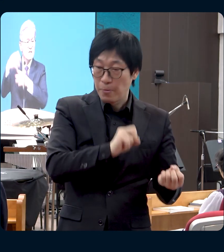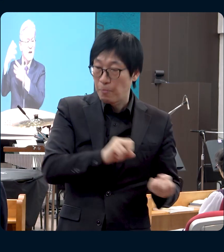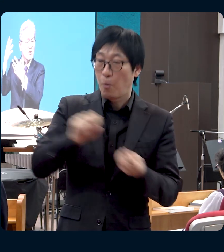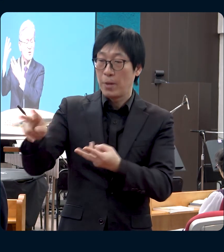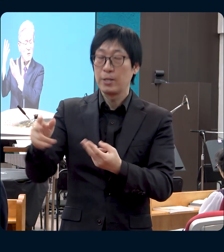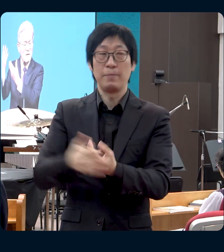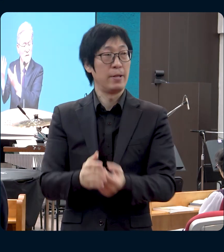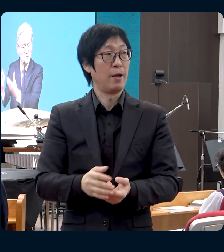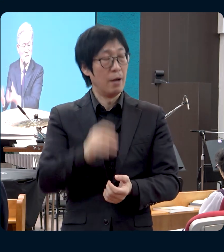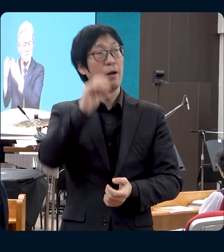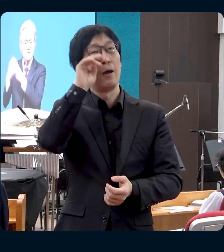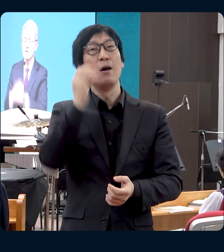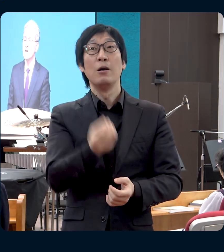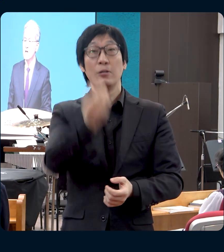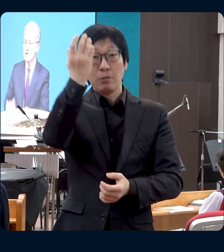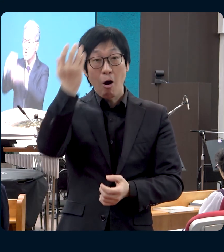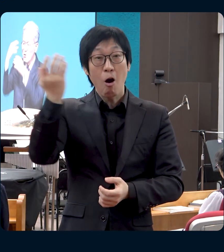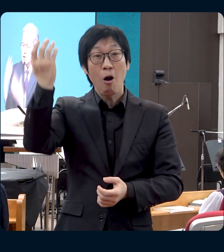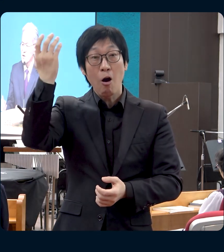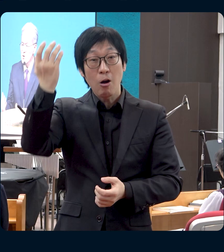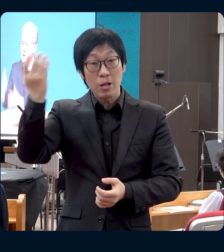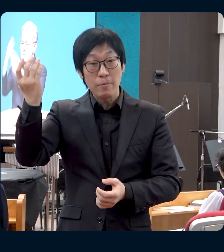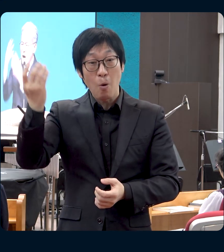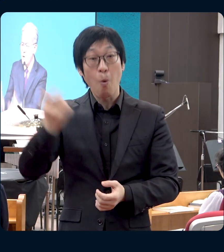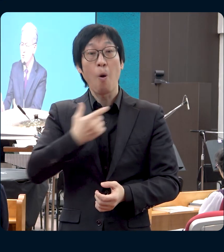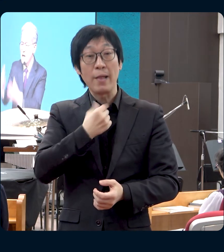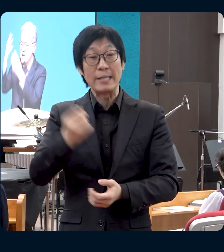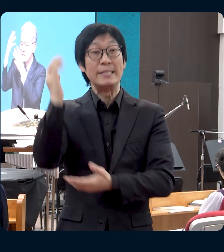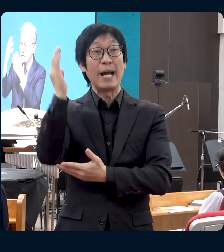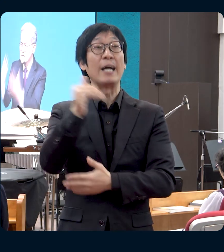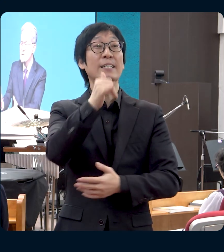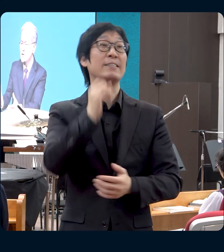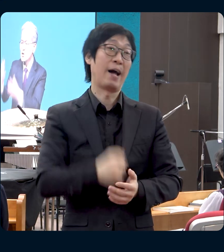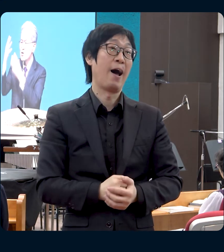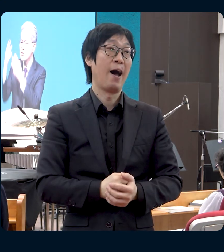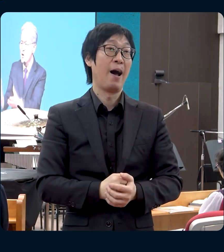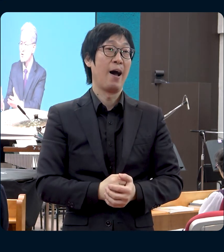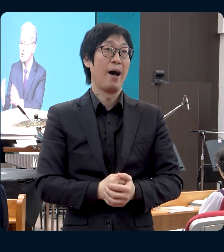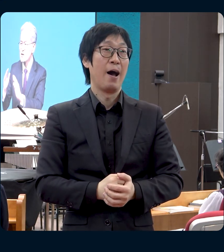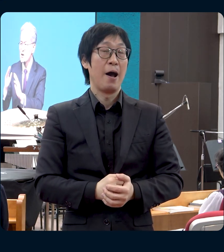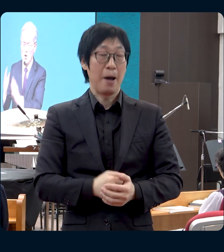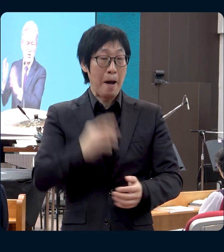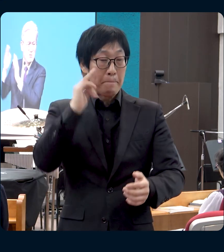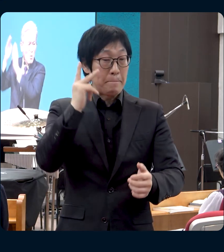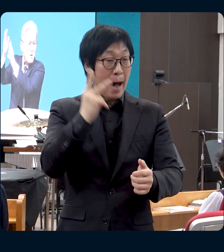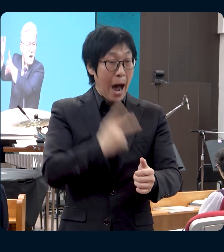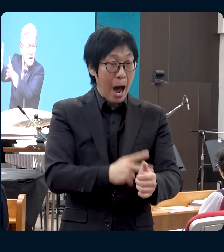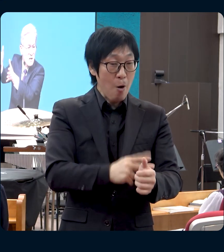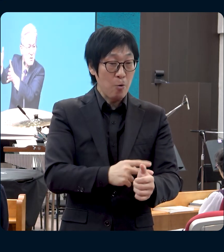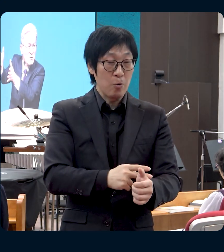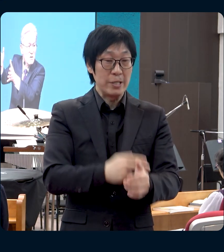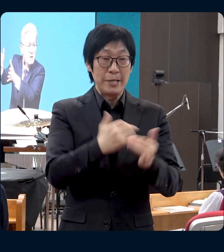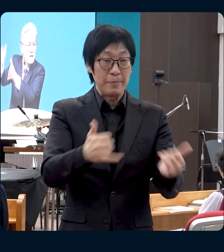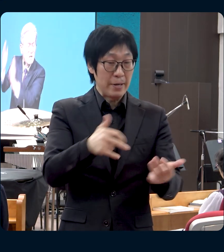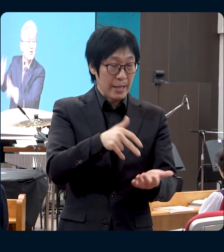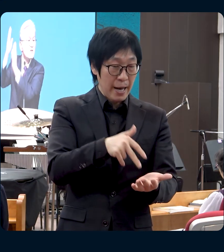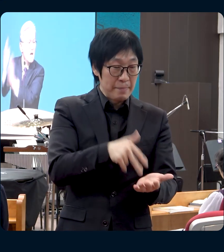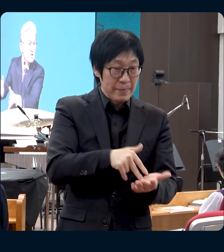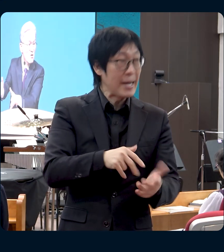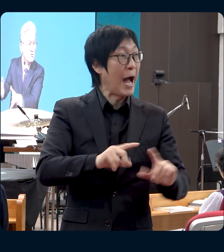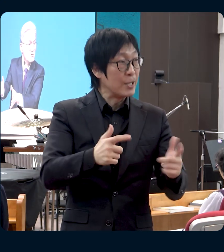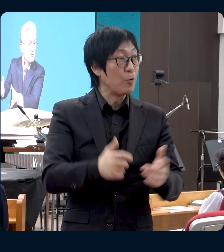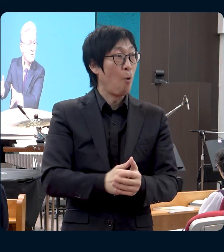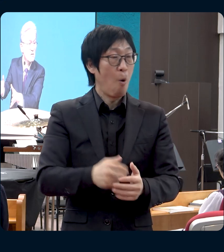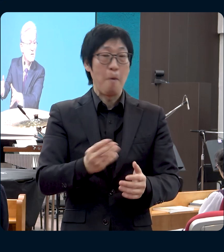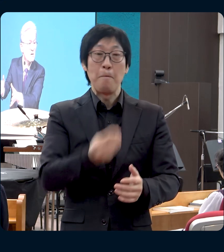이렇게 쓰게 하셨다고 한다면, 이건 성령께서 바울의 이 인간적인 성정을 거슬러 올라가게 해서 그래서 쓰게